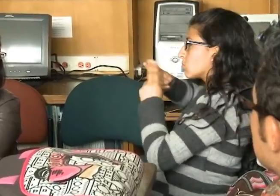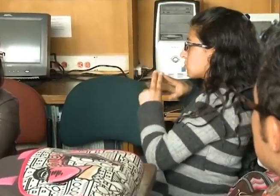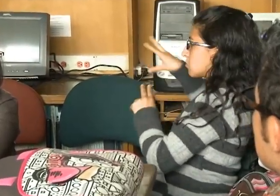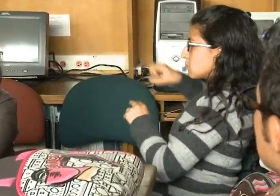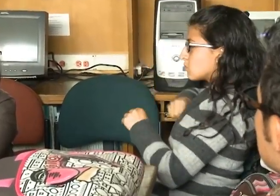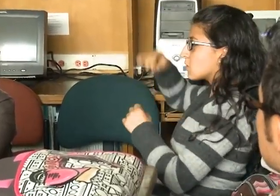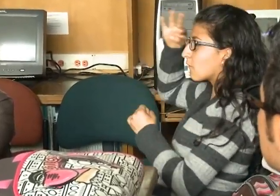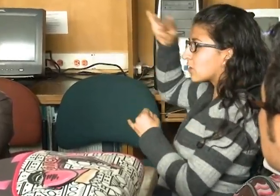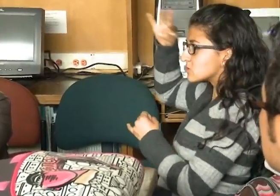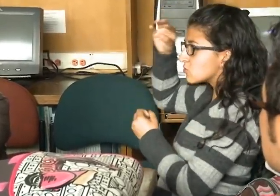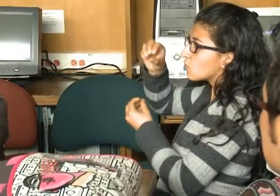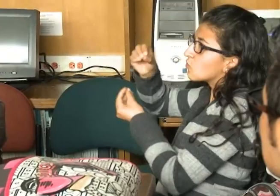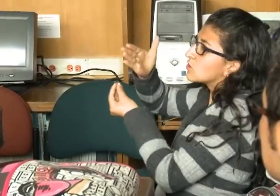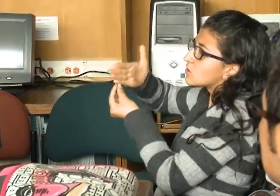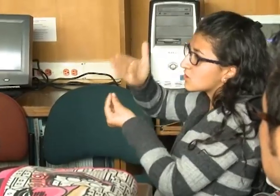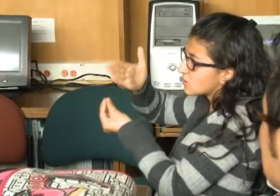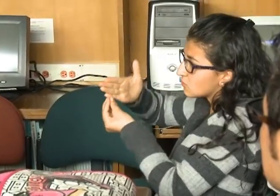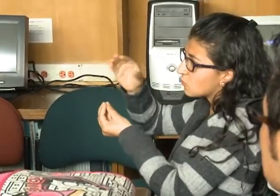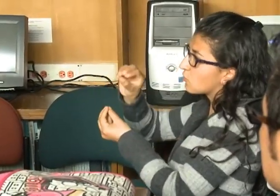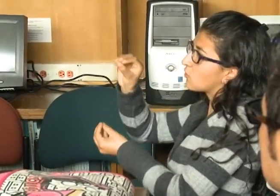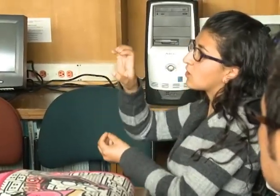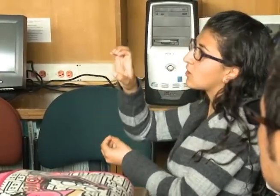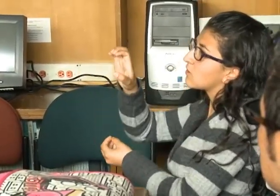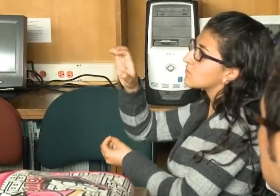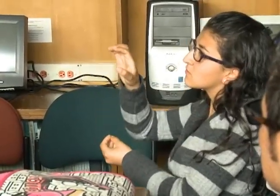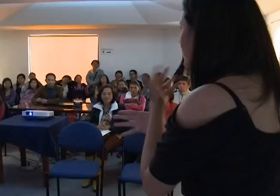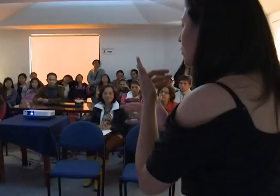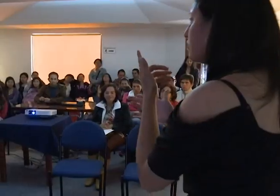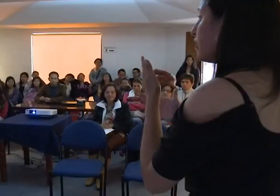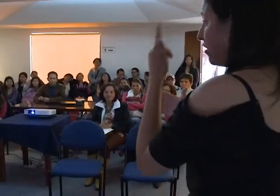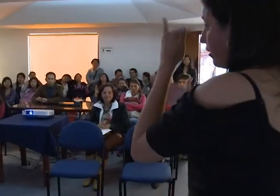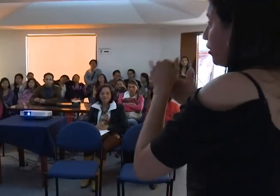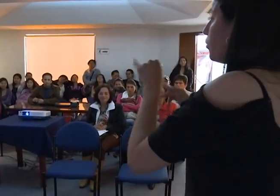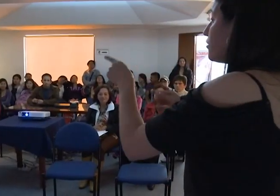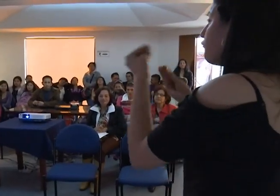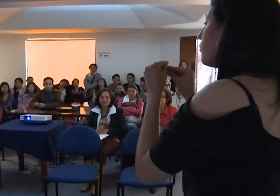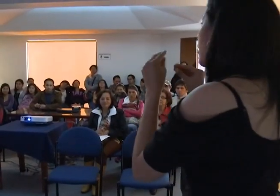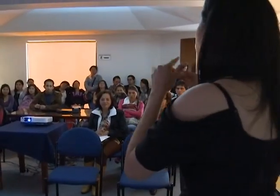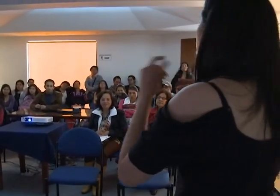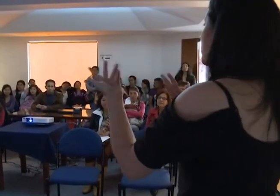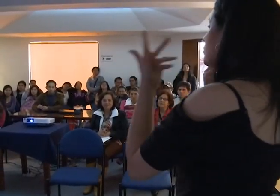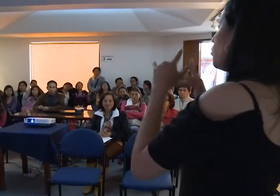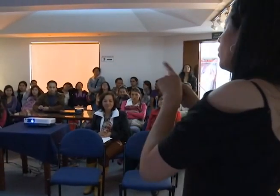cotidiana. Incluir personas con discapacidad auditiva